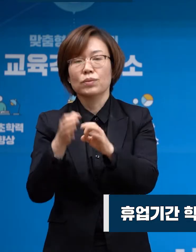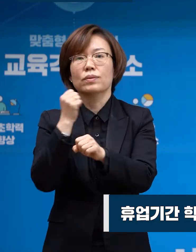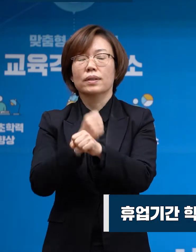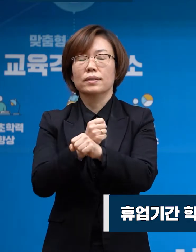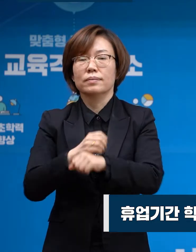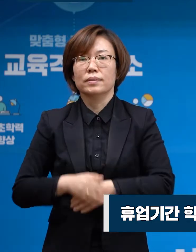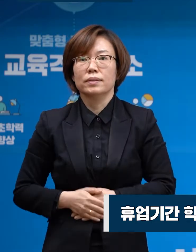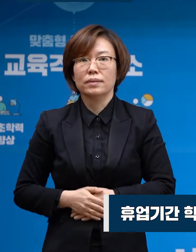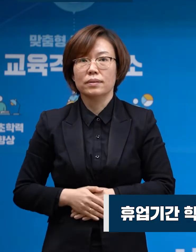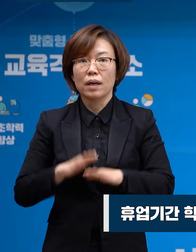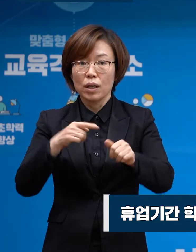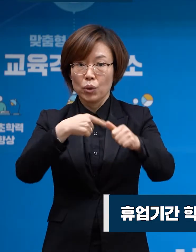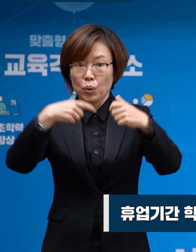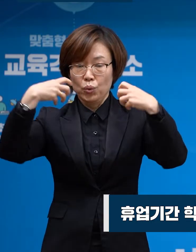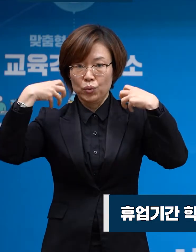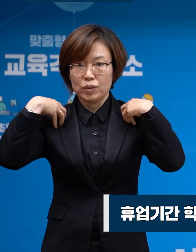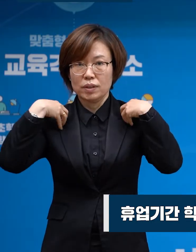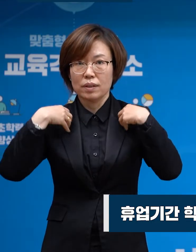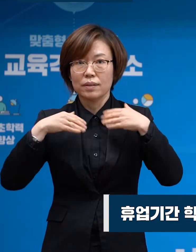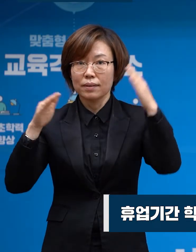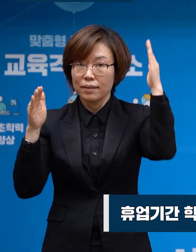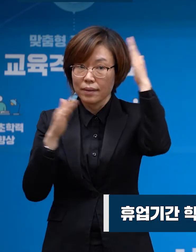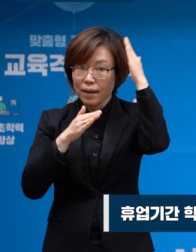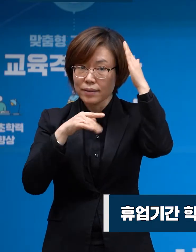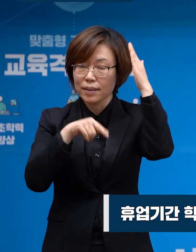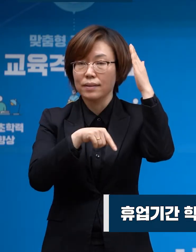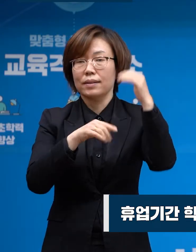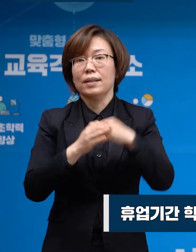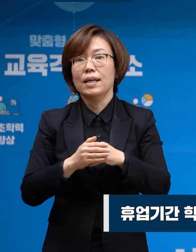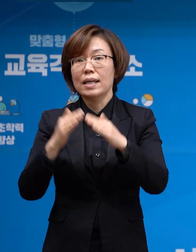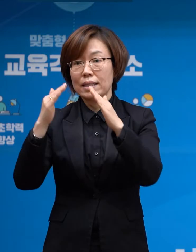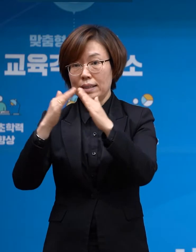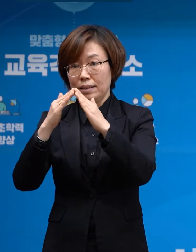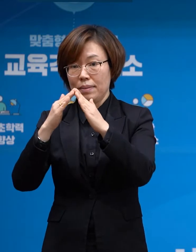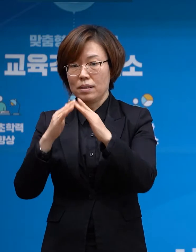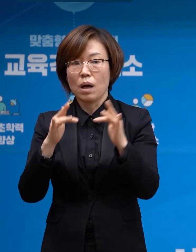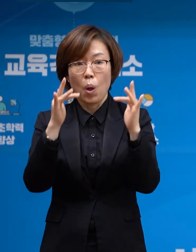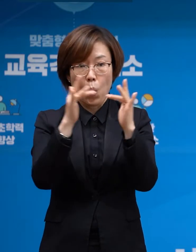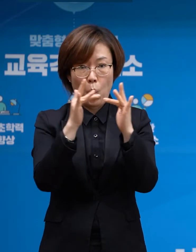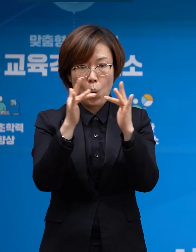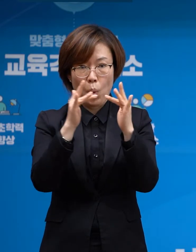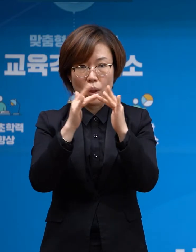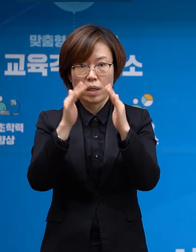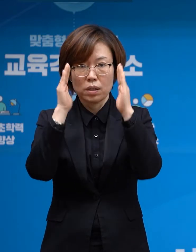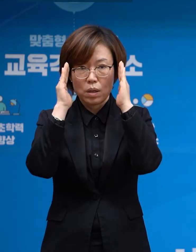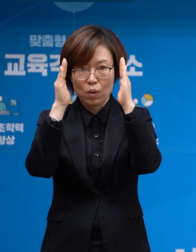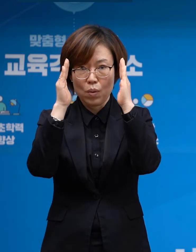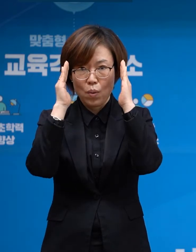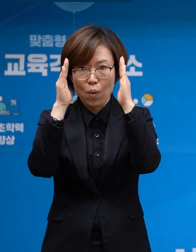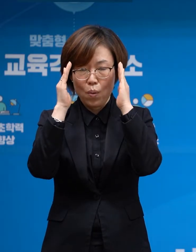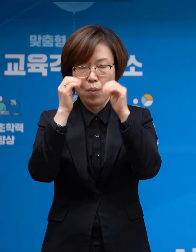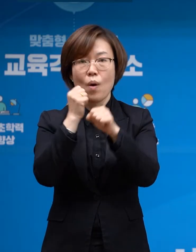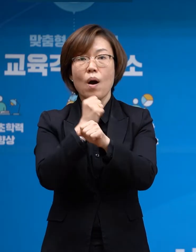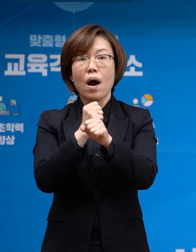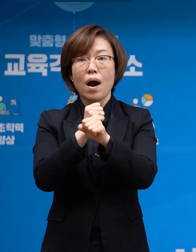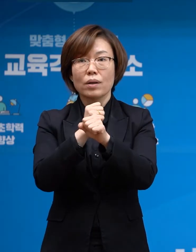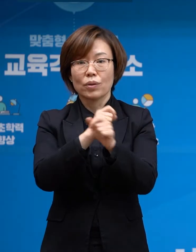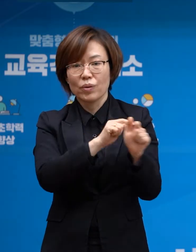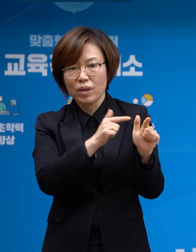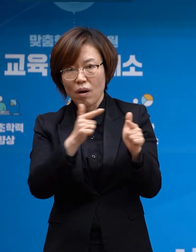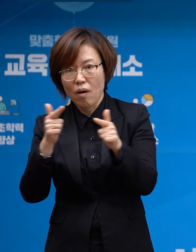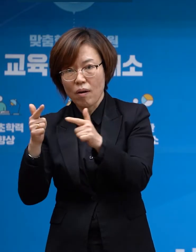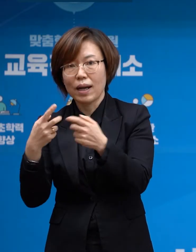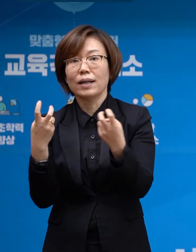하겠습니다. 우리 교육청은 학생들이 가정에서 온라인을 통해 학습 공백을 메울 수 있도록